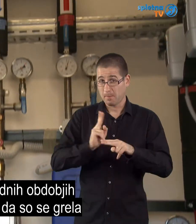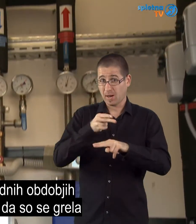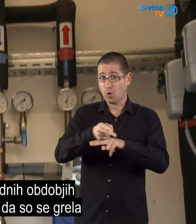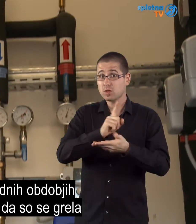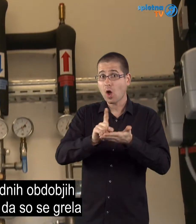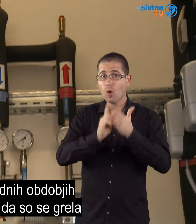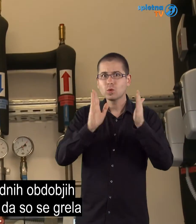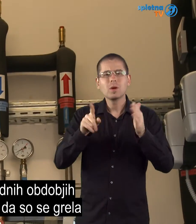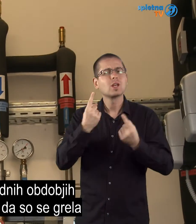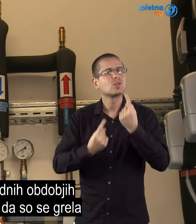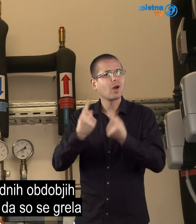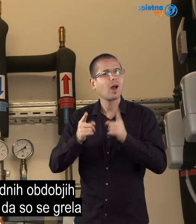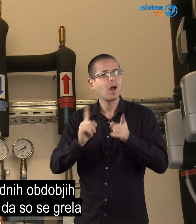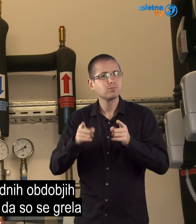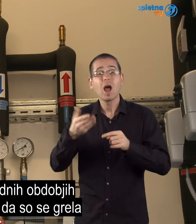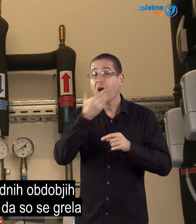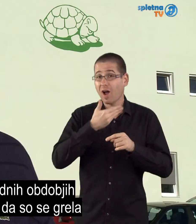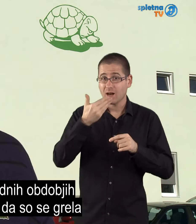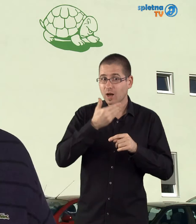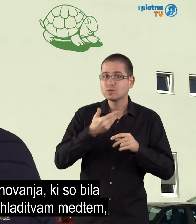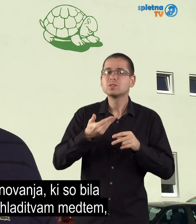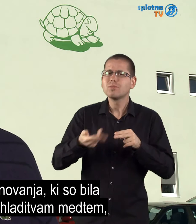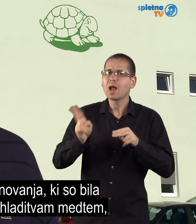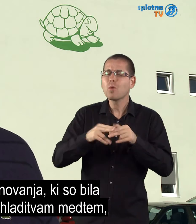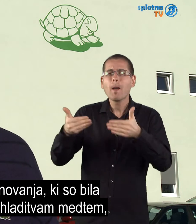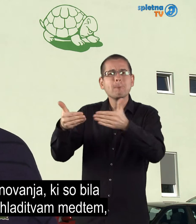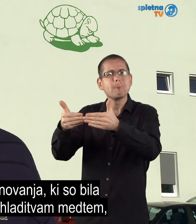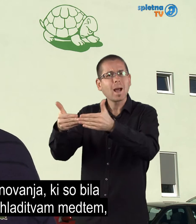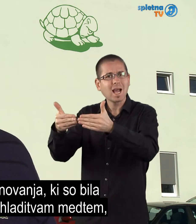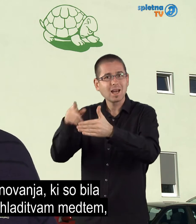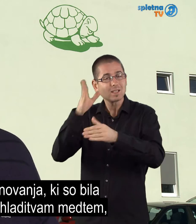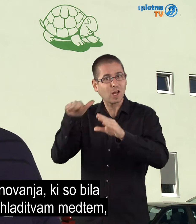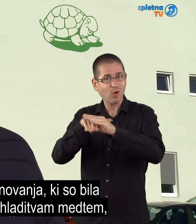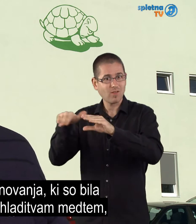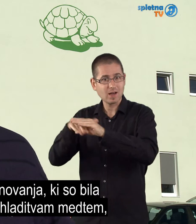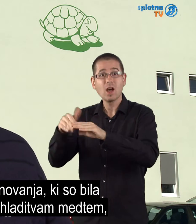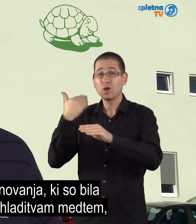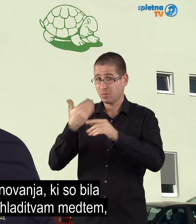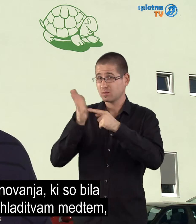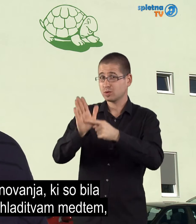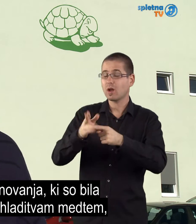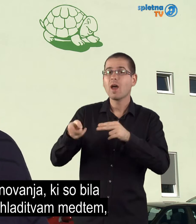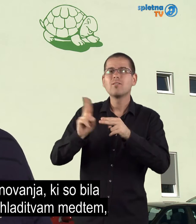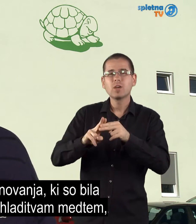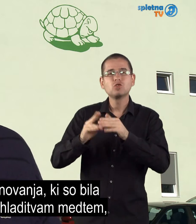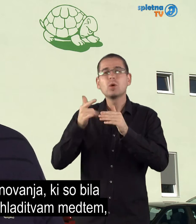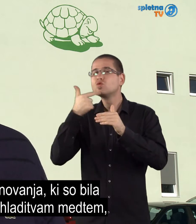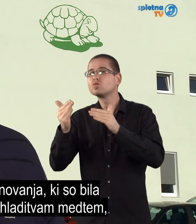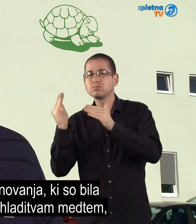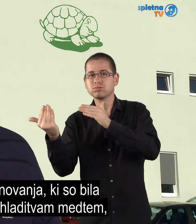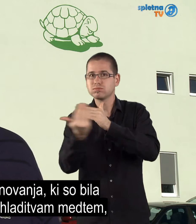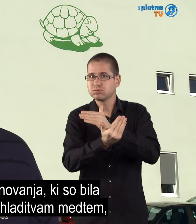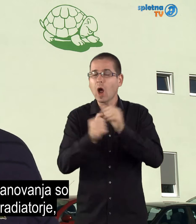v prehodnih obdobjih se je dogajalo to, da so se grela predvsem mejna stanovanja, ki so bila izpostavljena večjim